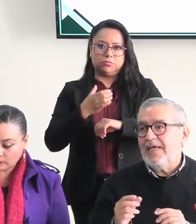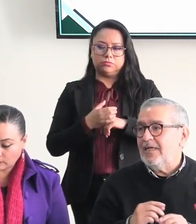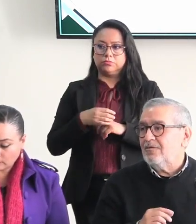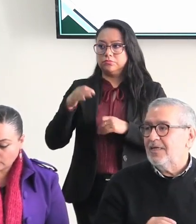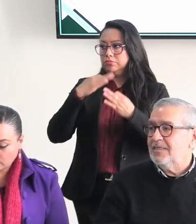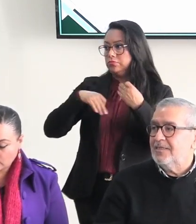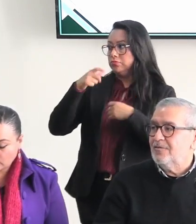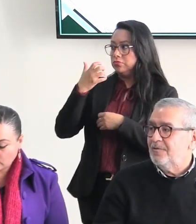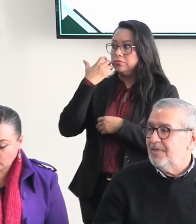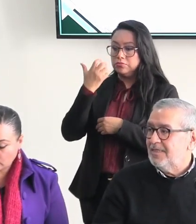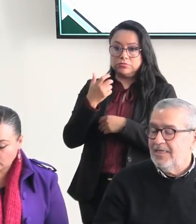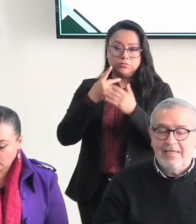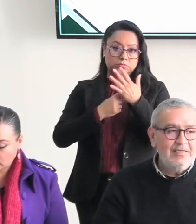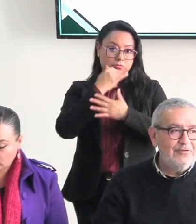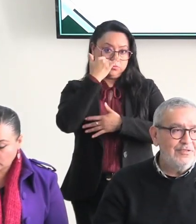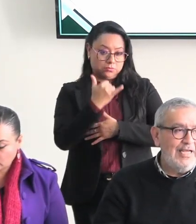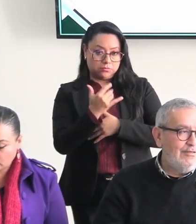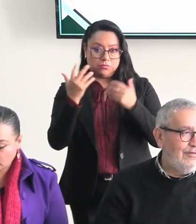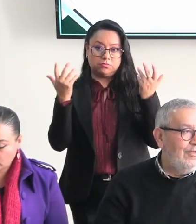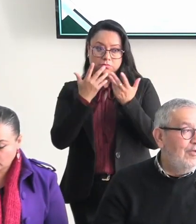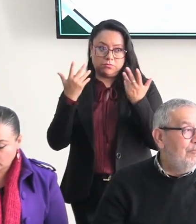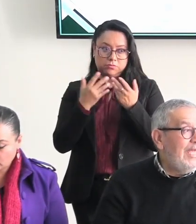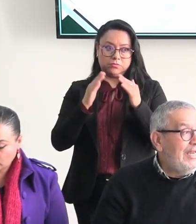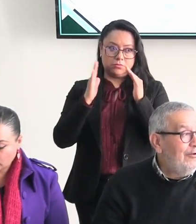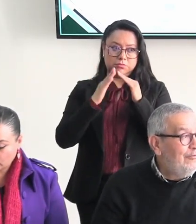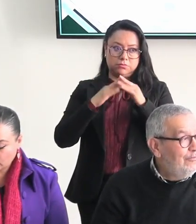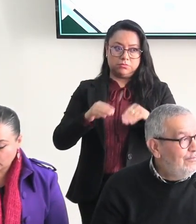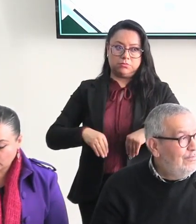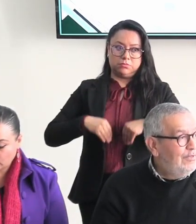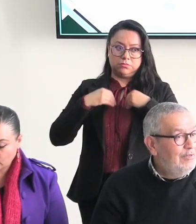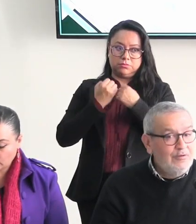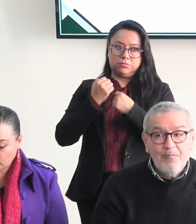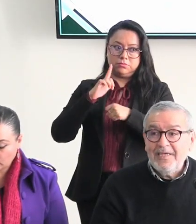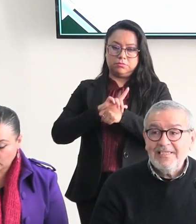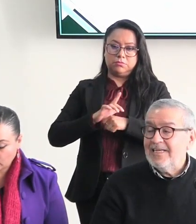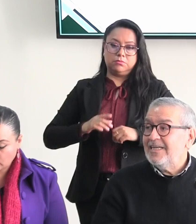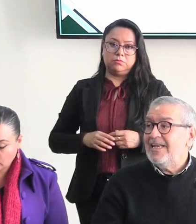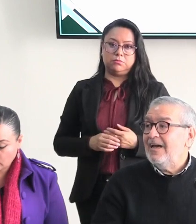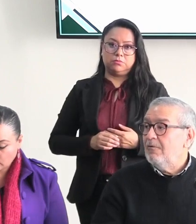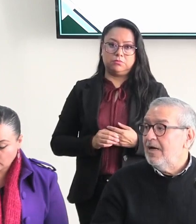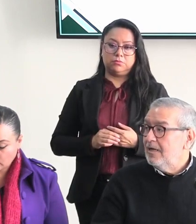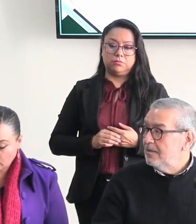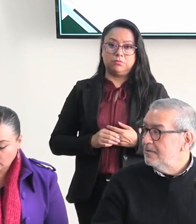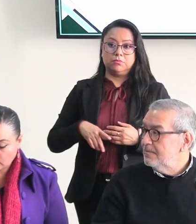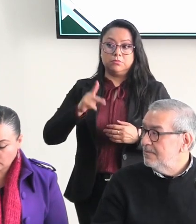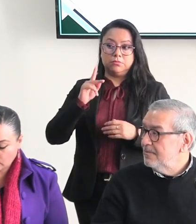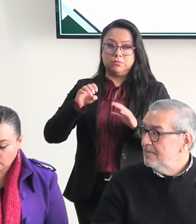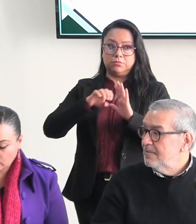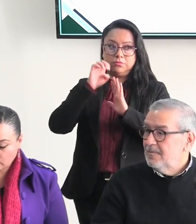su proyecto y hacer su vivienda social, ¿no? Pero no piensan en el agua.